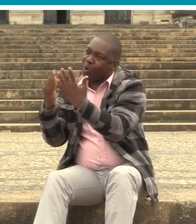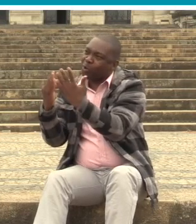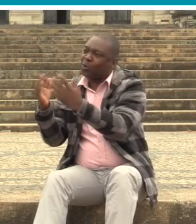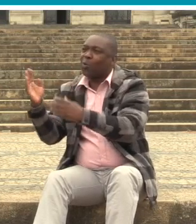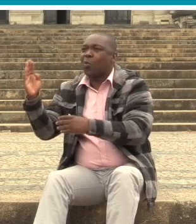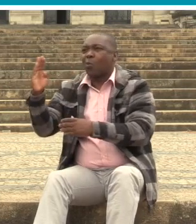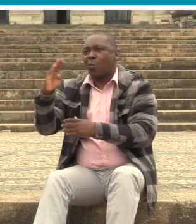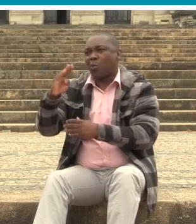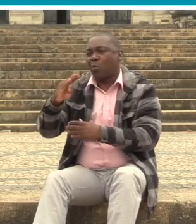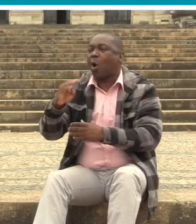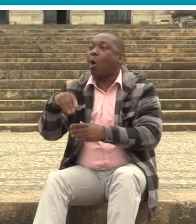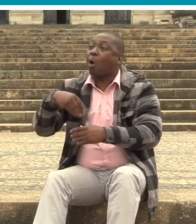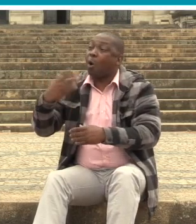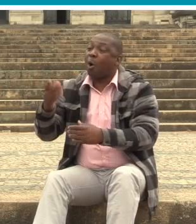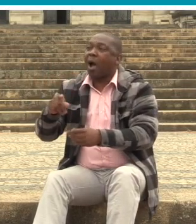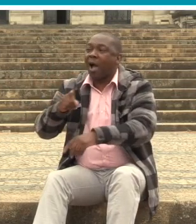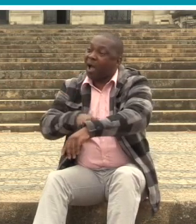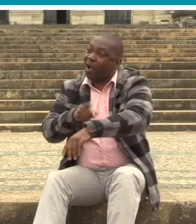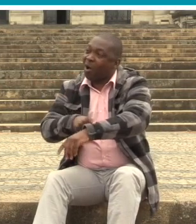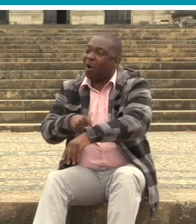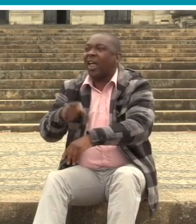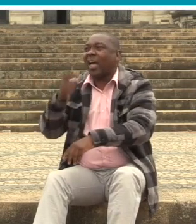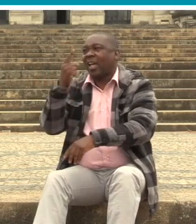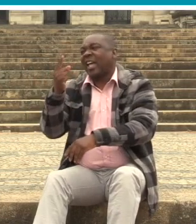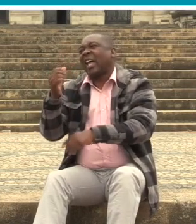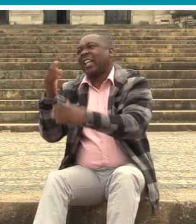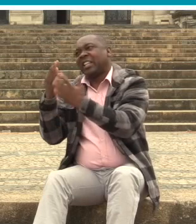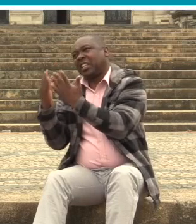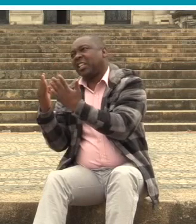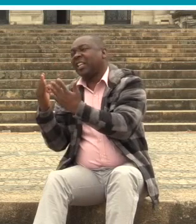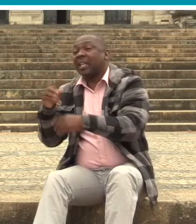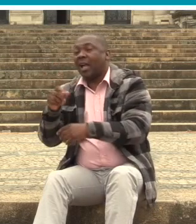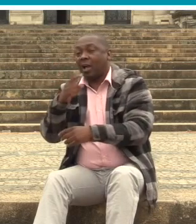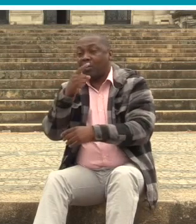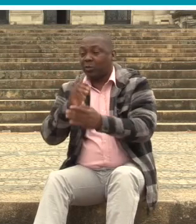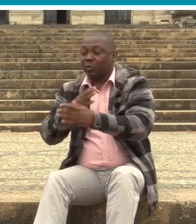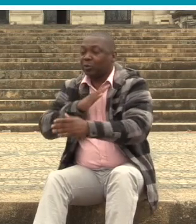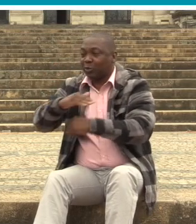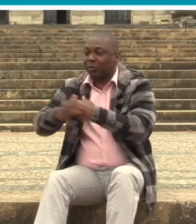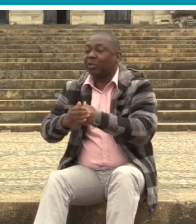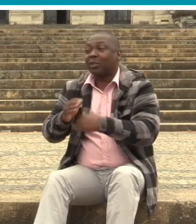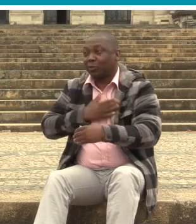a partir das 8 ou podem